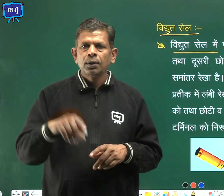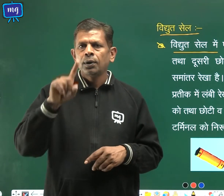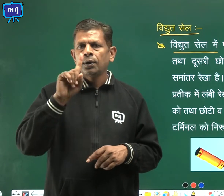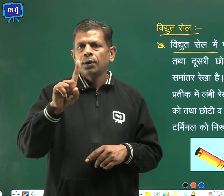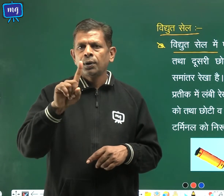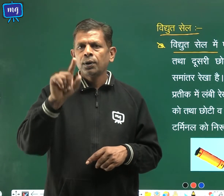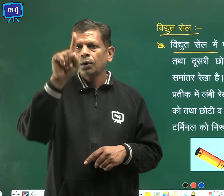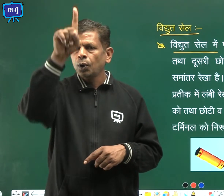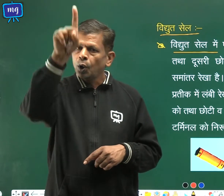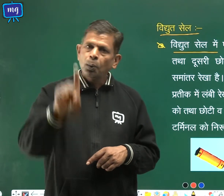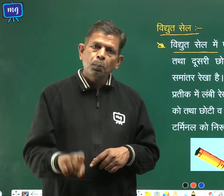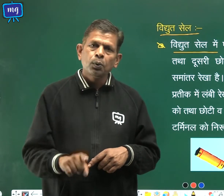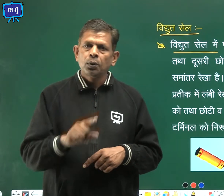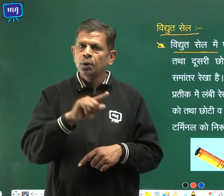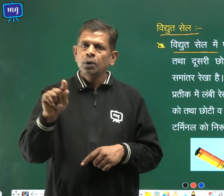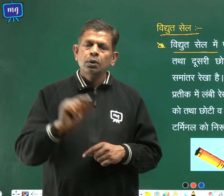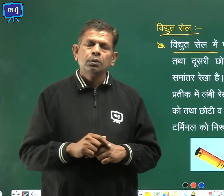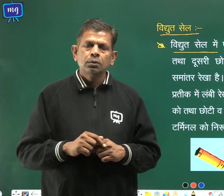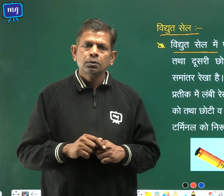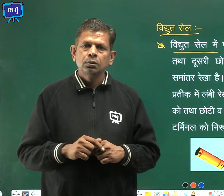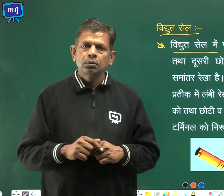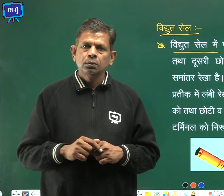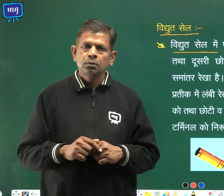एक लंबी रेखा